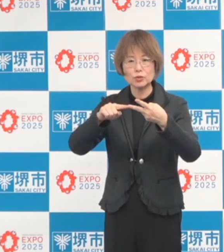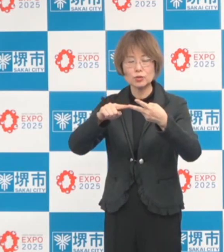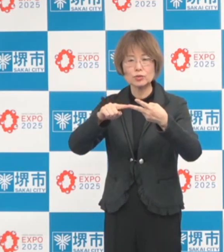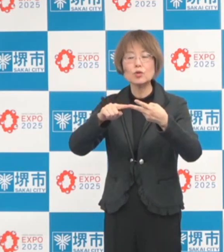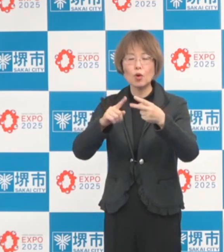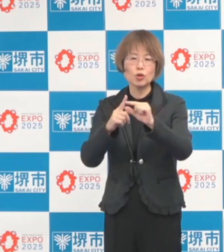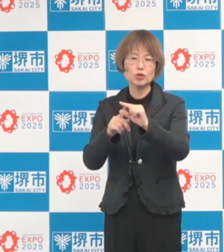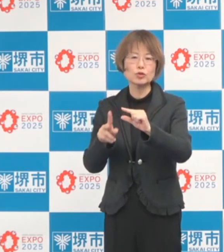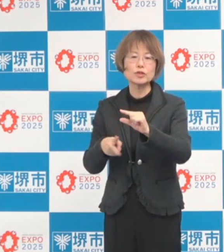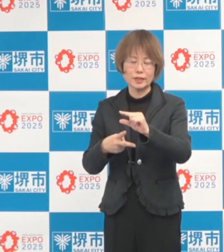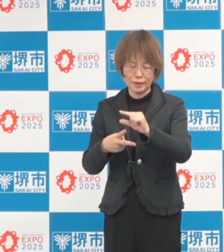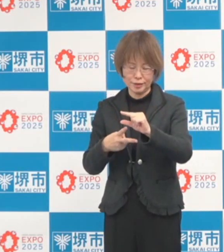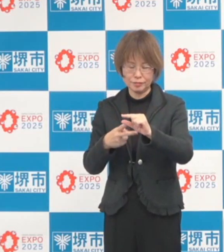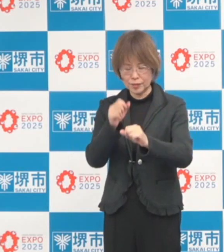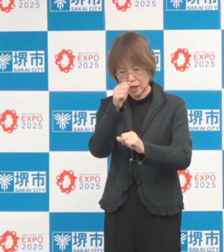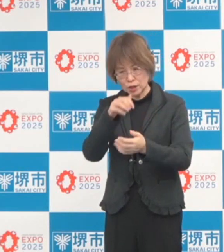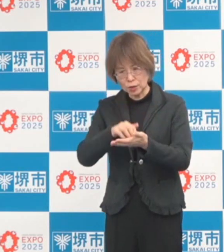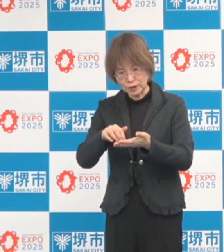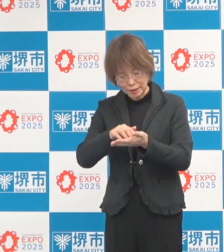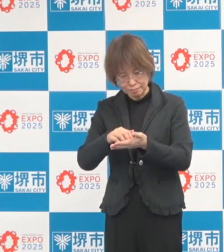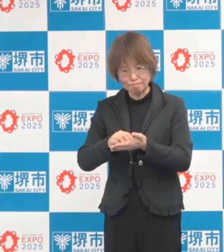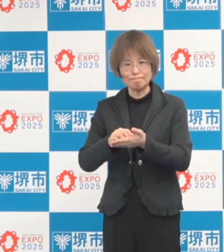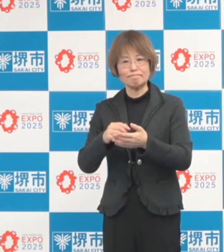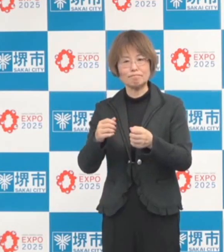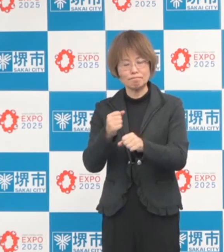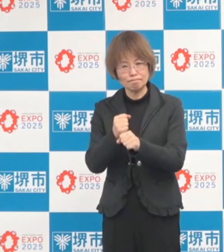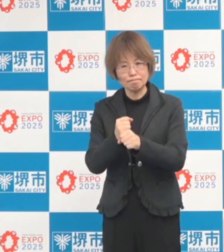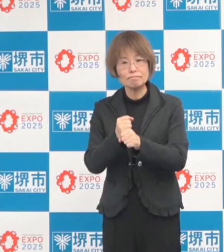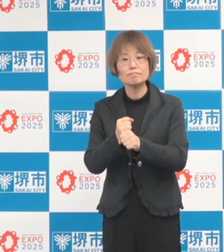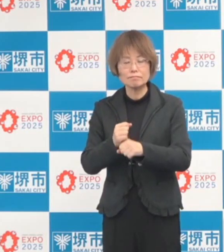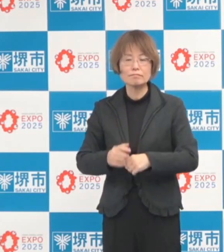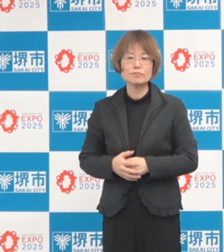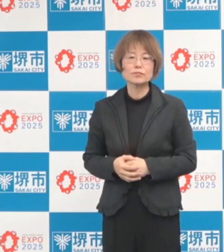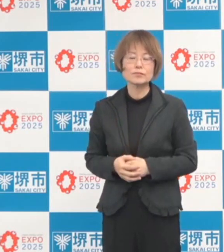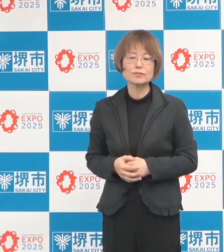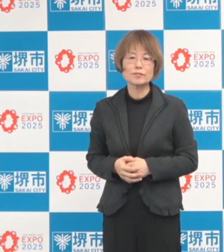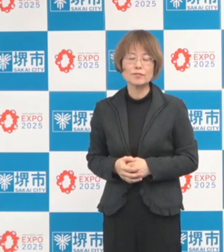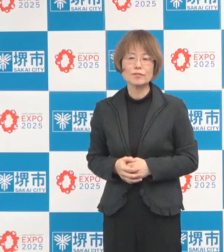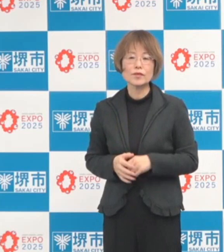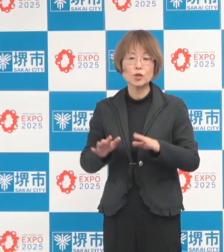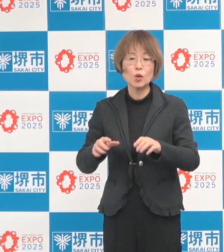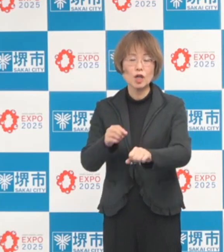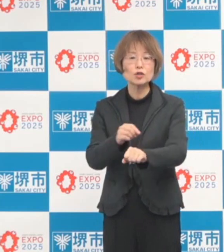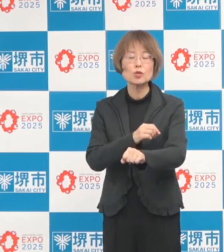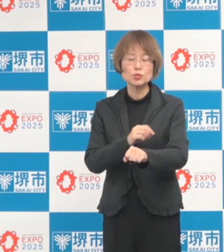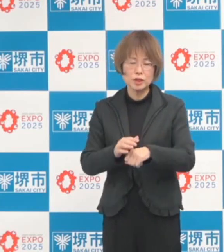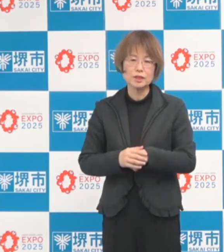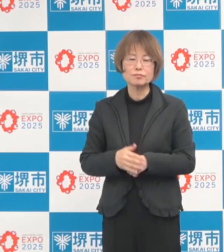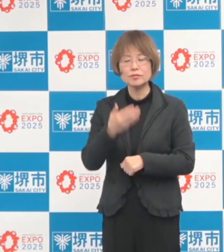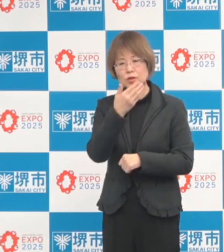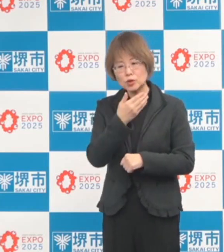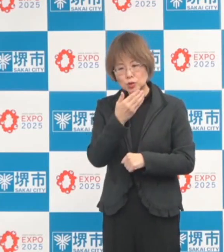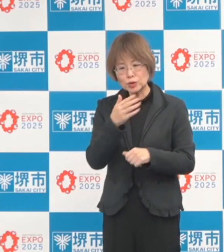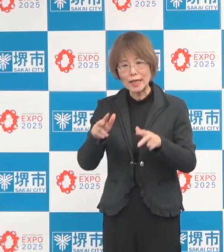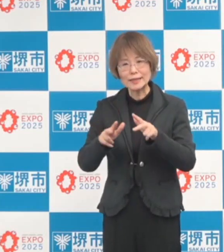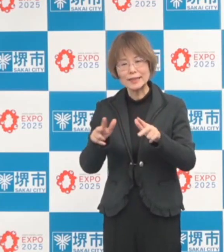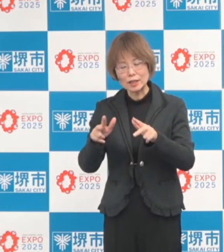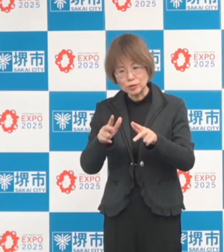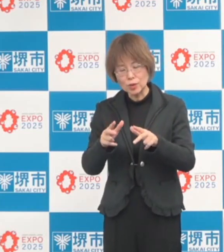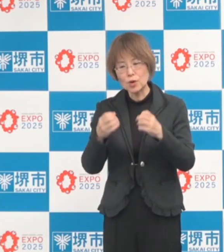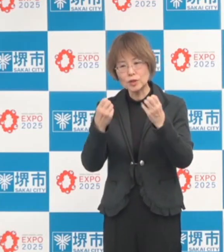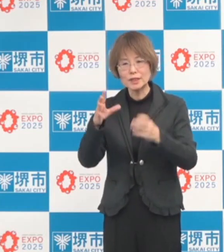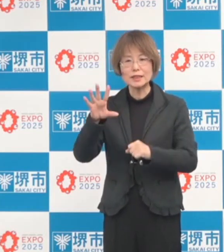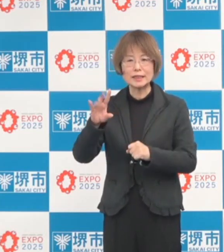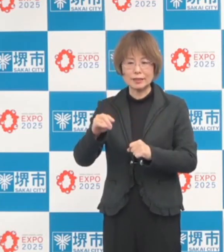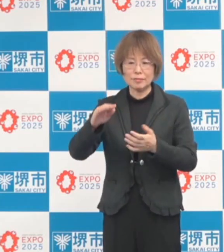軸としまして予算編成を行いました。本日は特に 重点施策の新規拡充